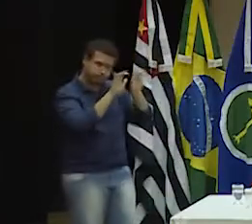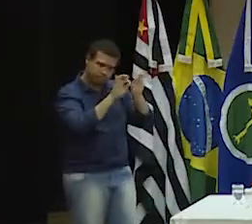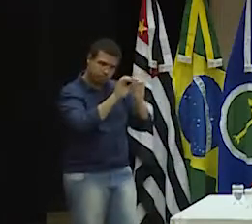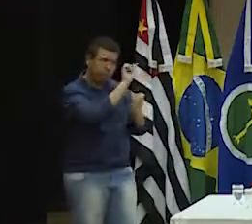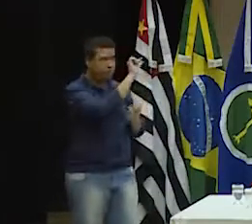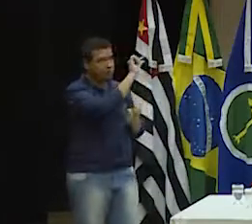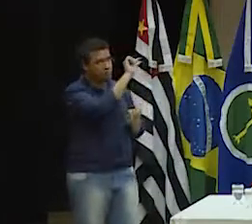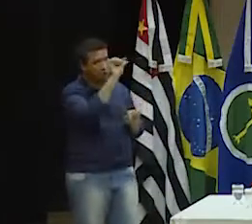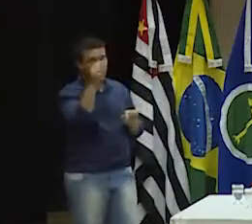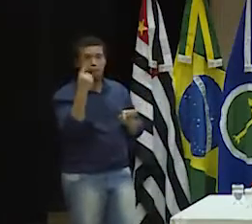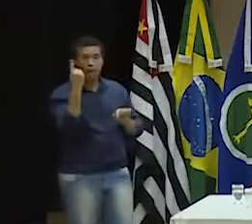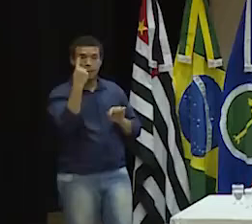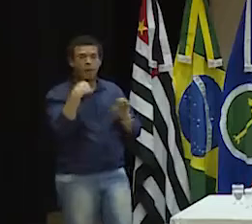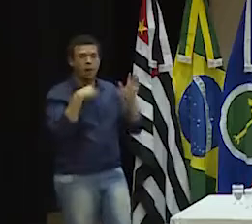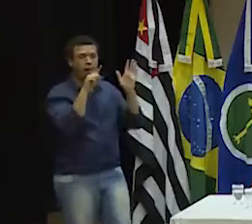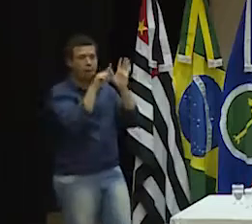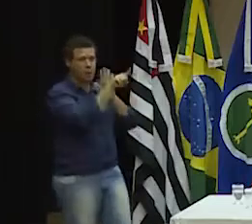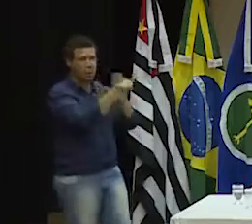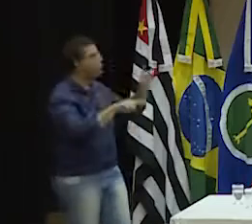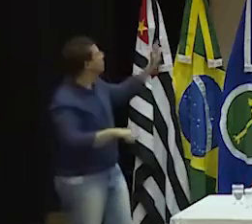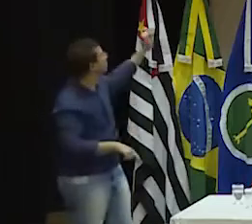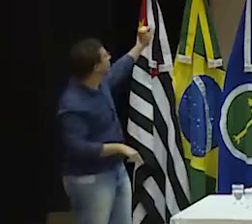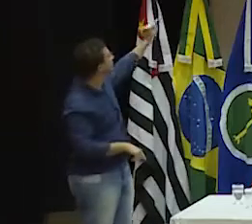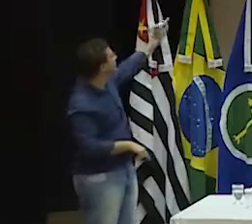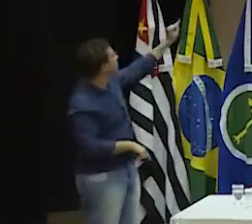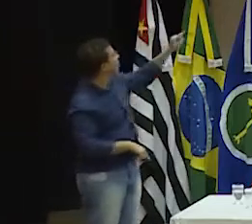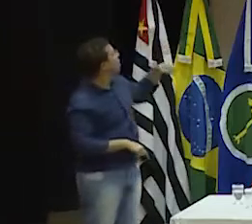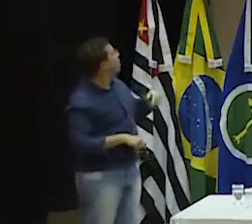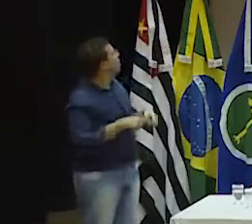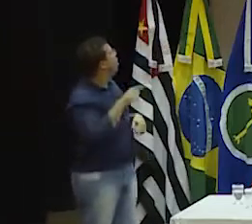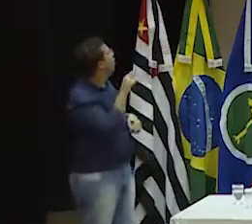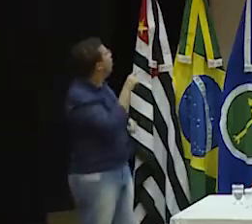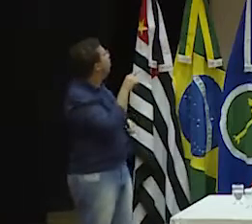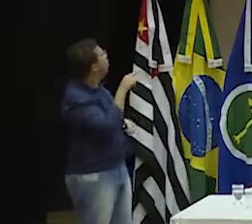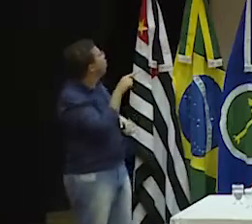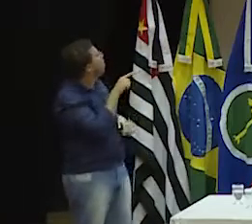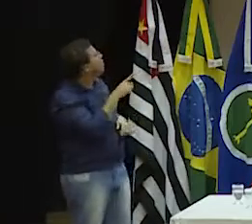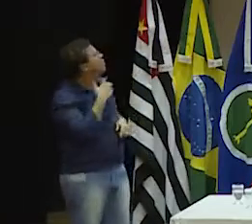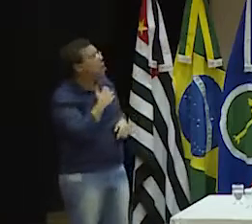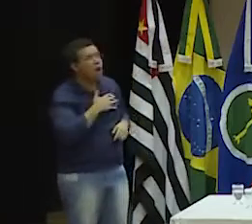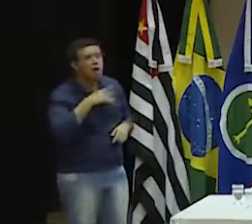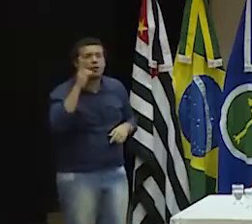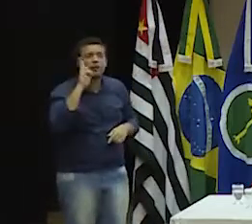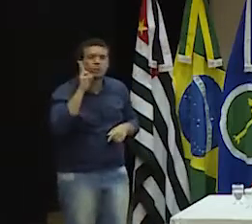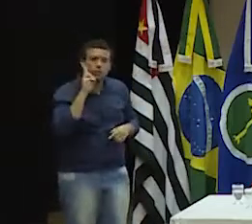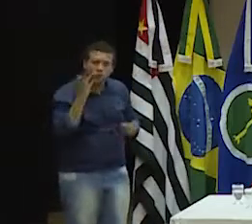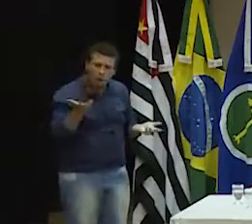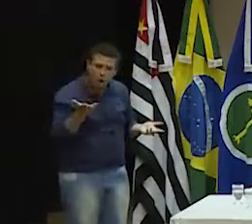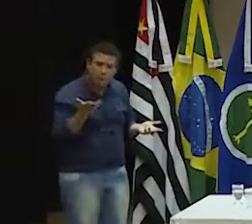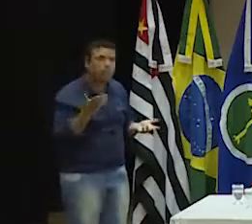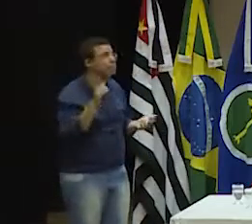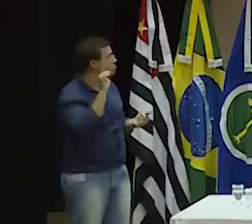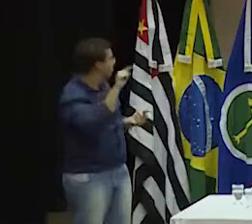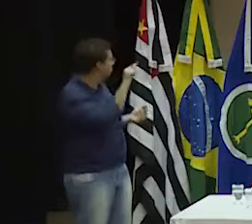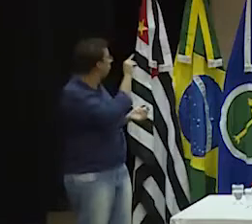Então, eu trouxe um trechinho, né? Então, a pergunta. Vocês gostam de ler várias